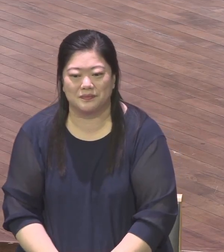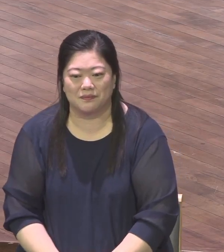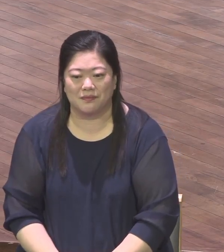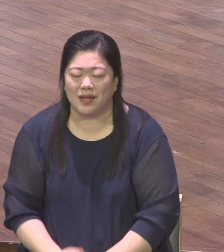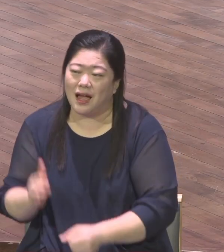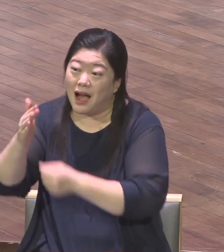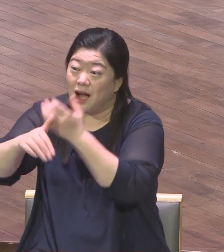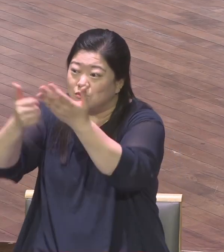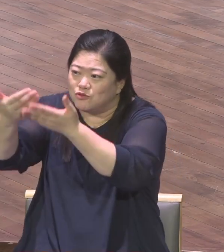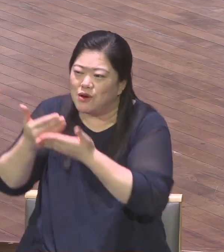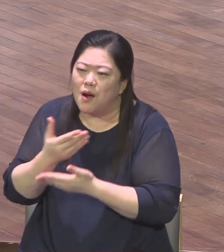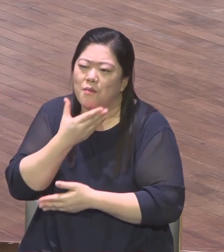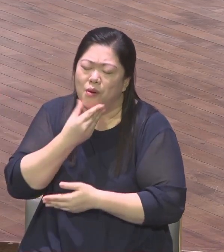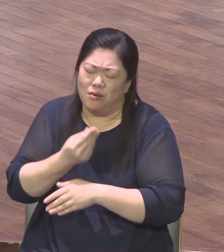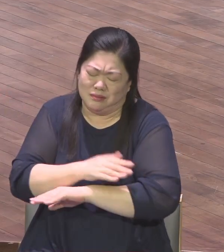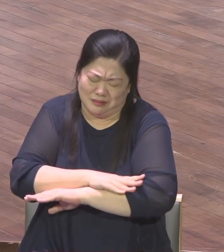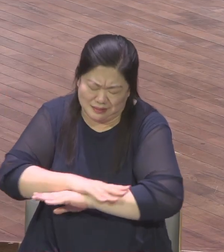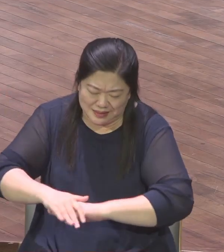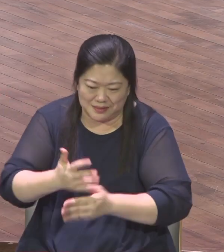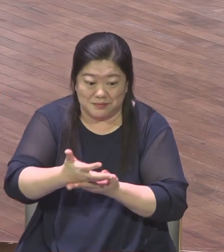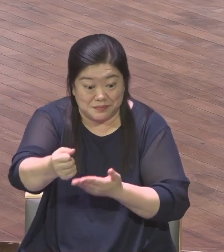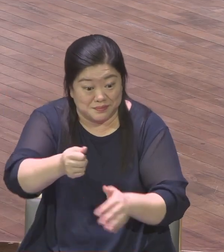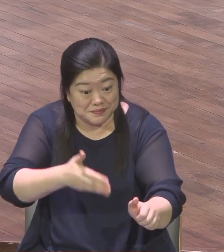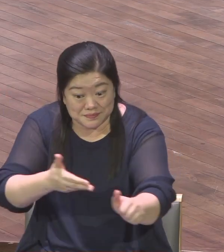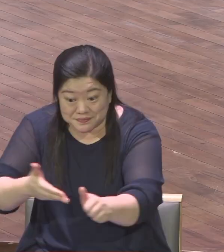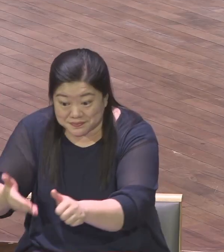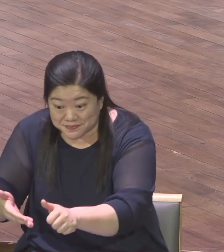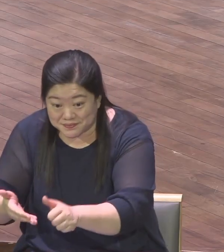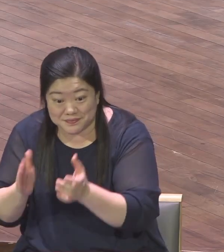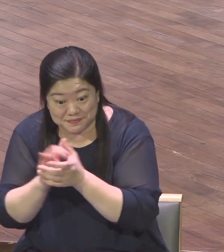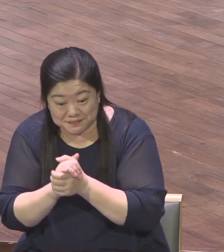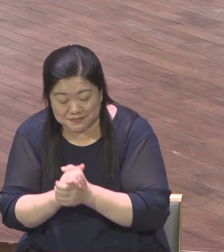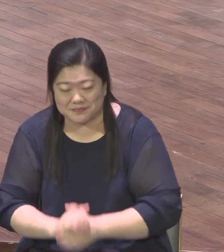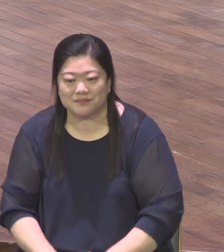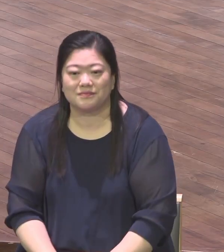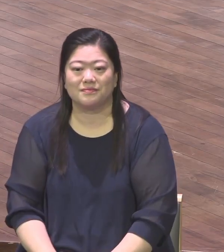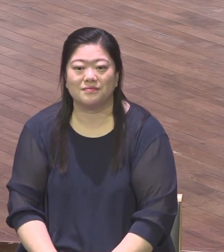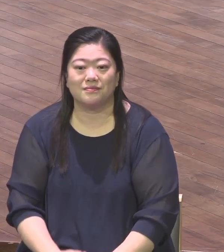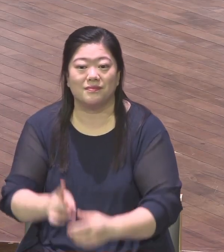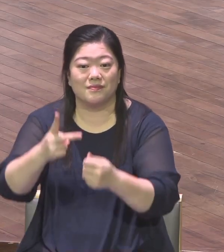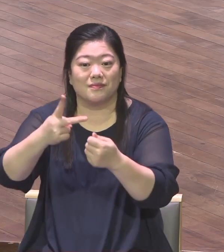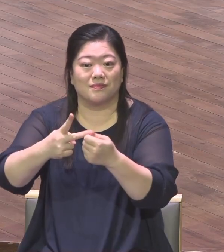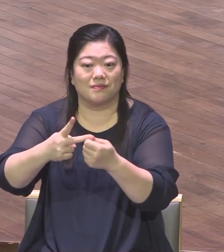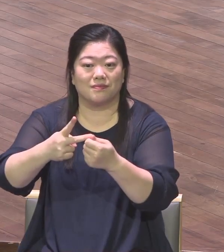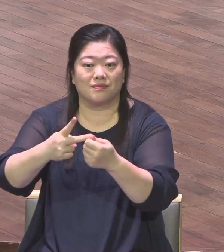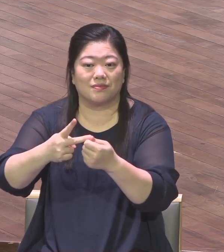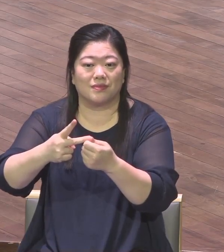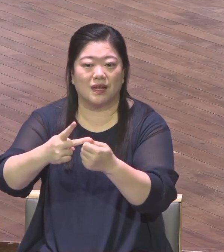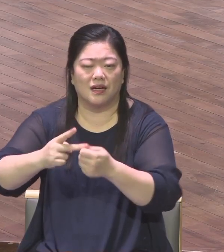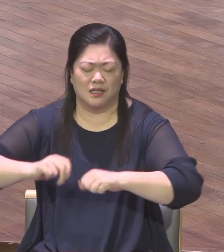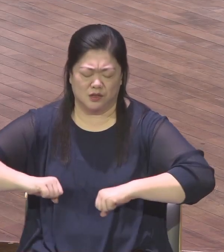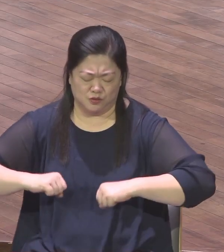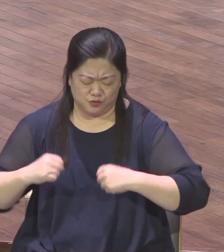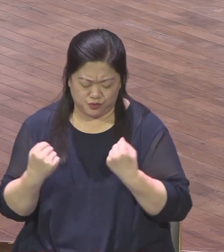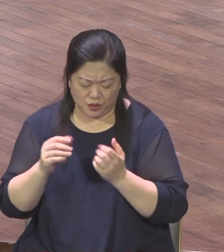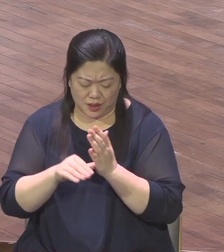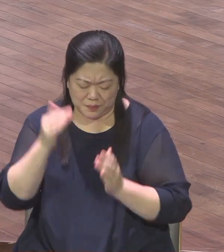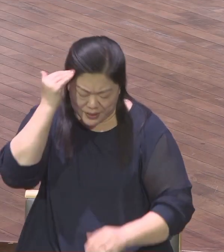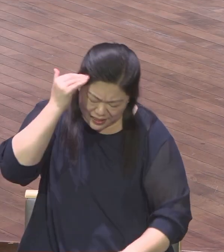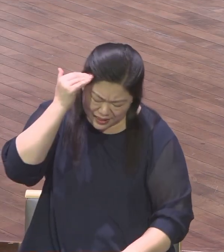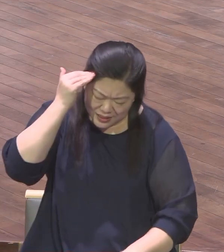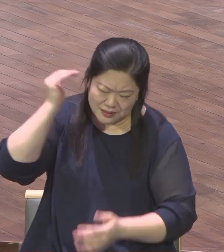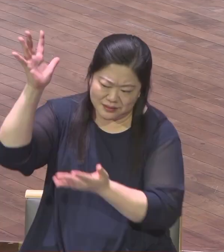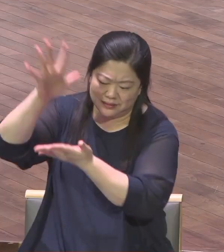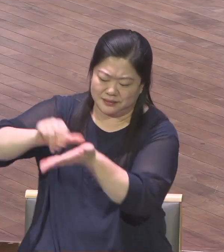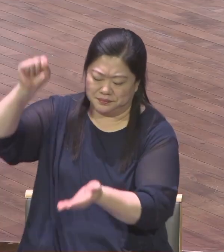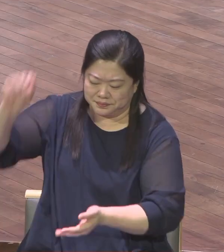축복을 다 받아 누리시기를 제물로 축복합니다. 두 번째로 순종의 걸림돌 제거입니다. 자, 본문 7절